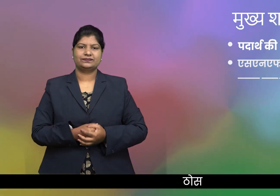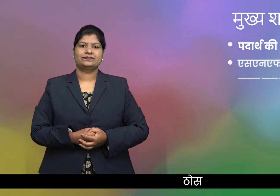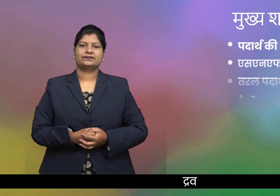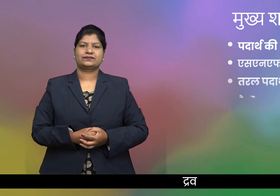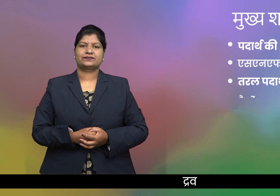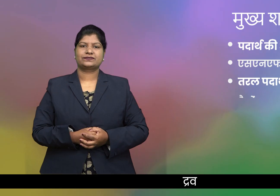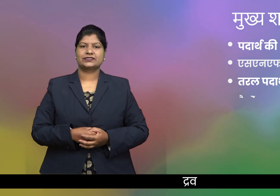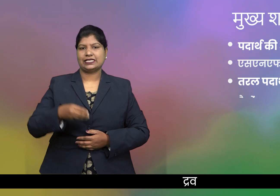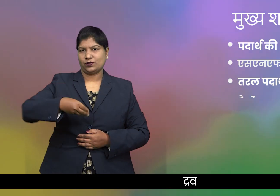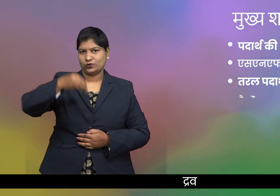द्रव,